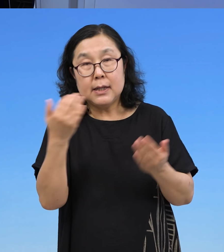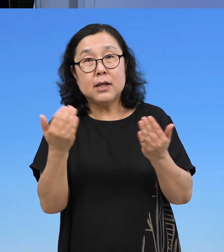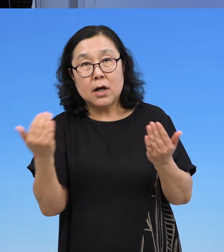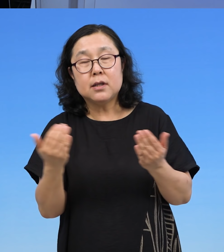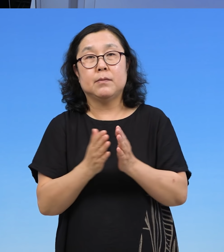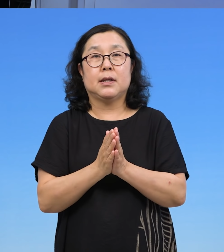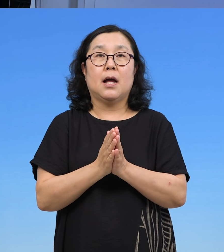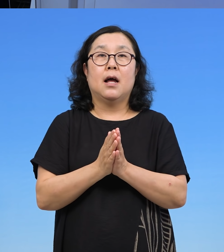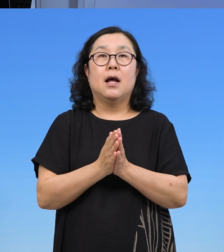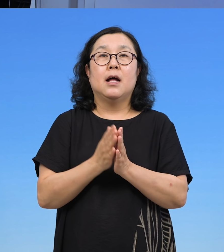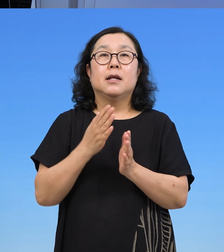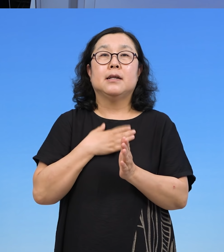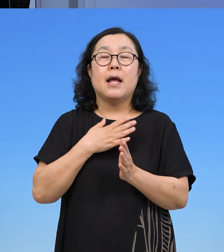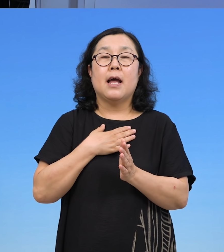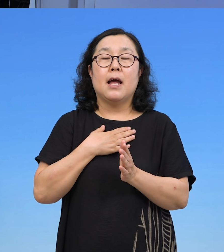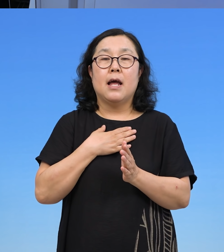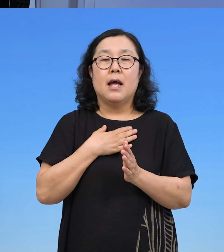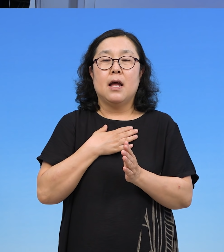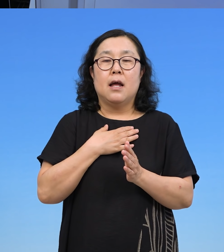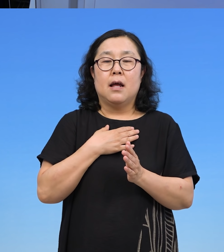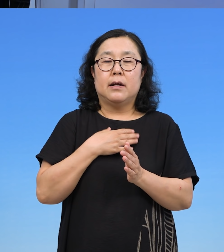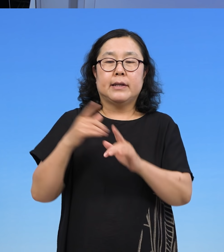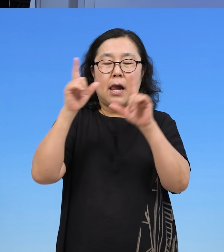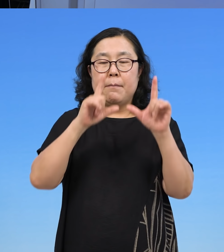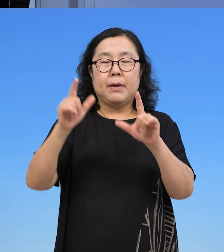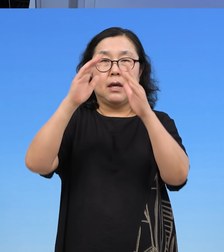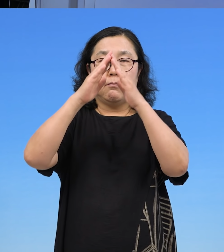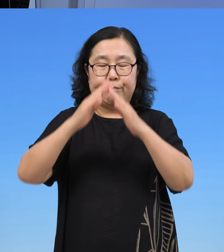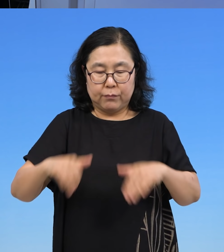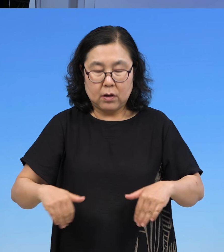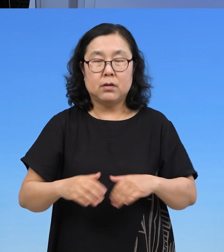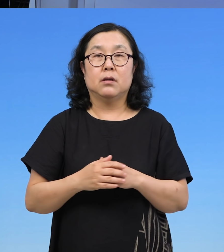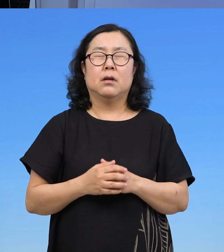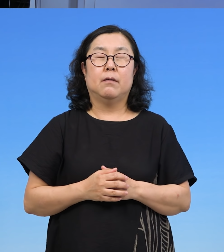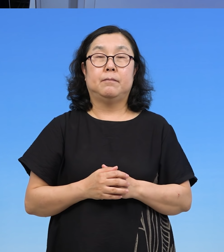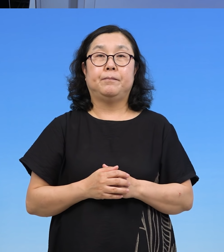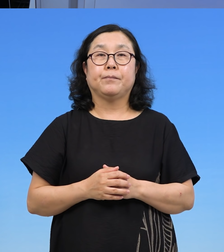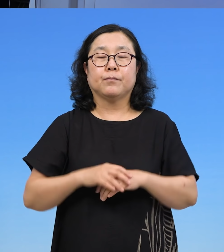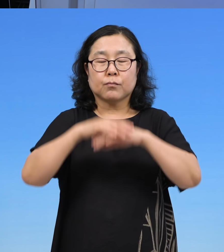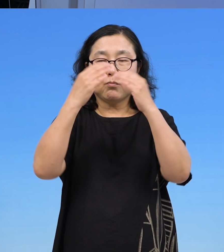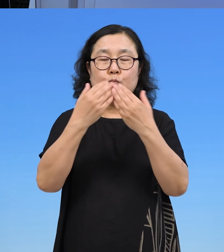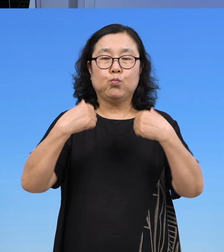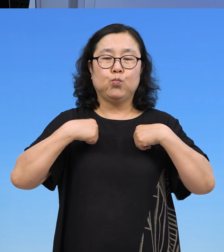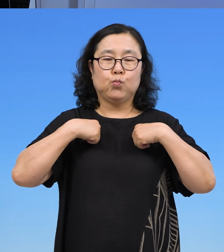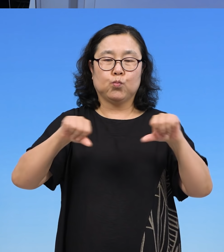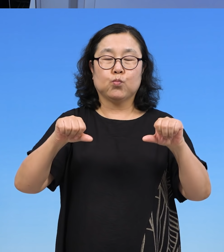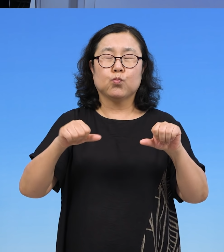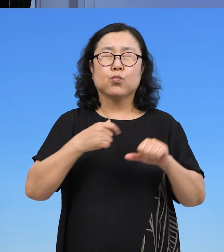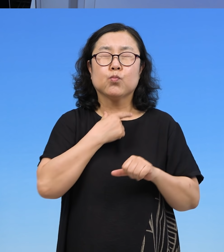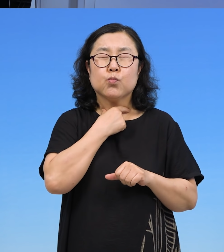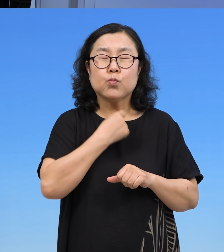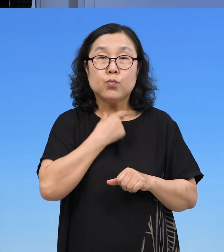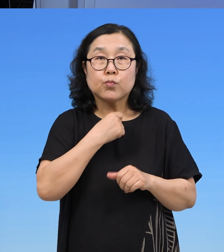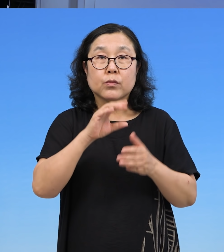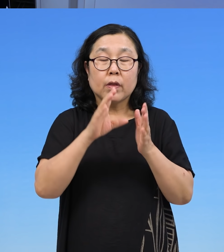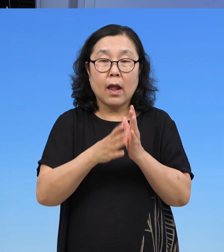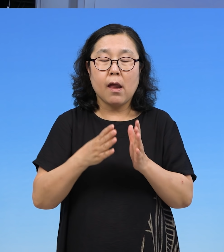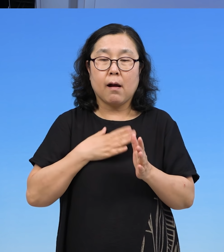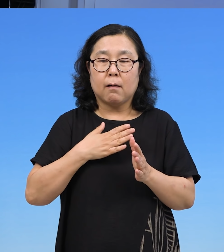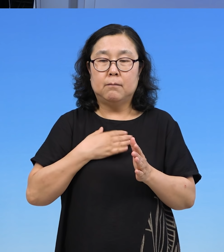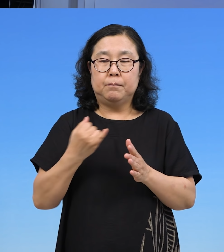무의미하고 한순간에 무너져 내려올 줄을 모르고 다 포기하고 싶어질 때